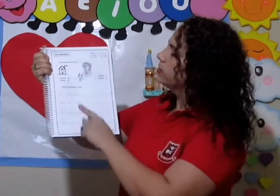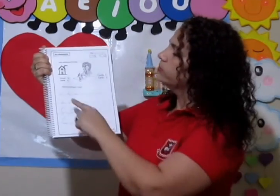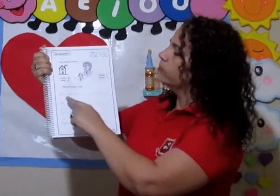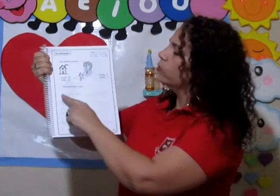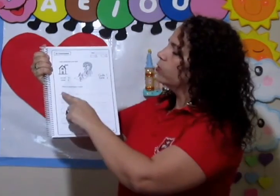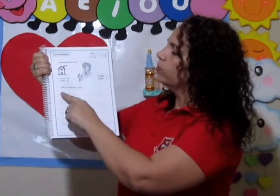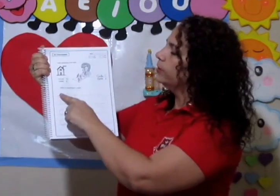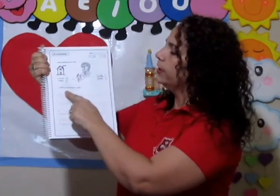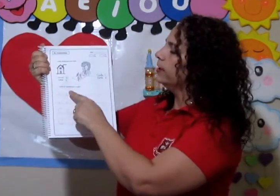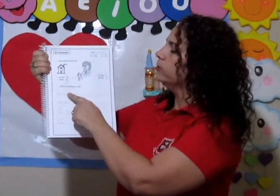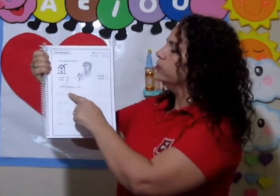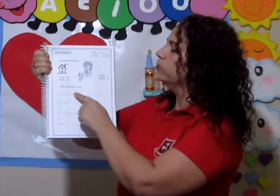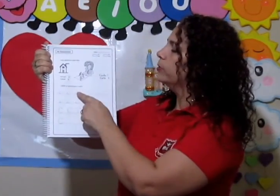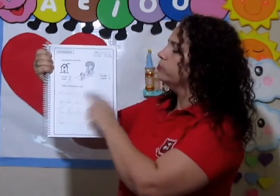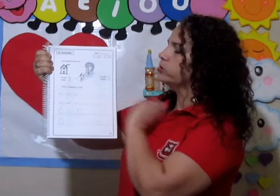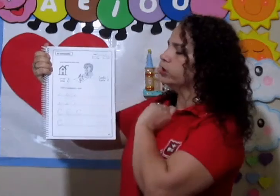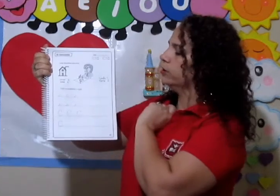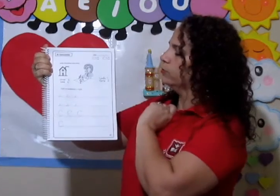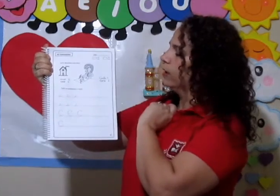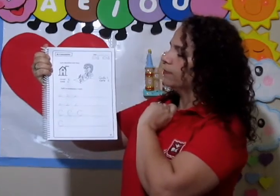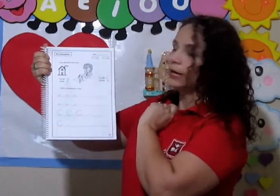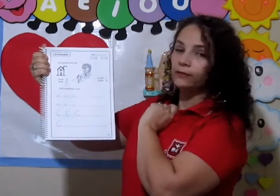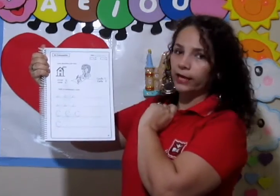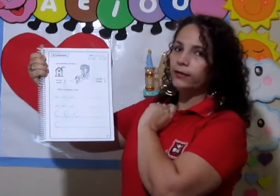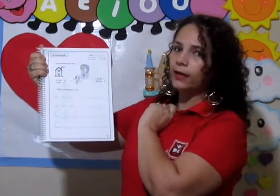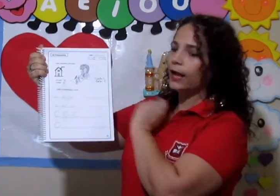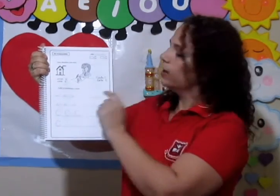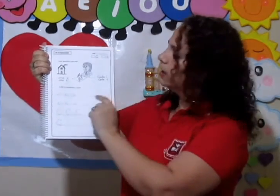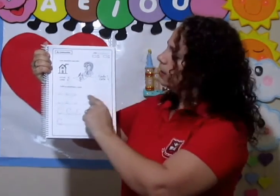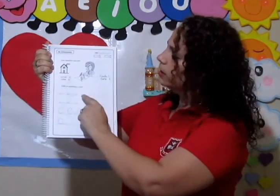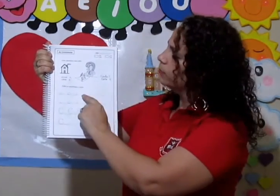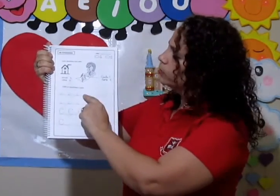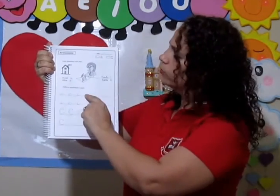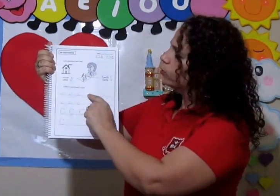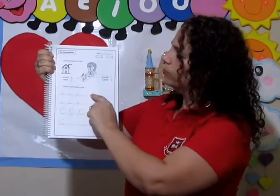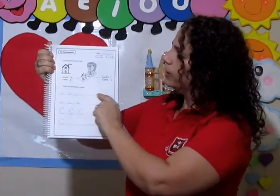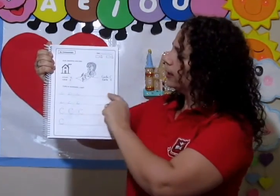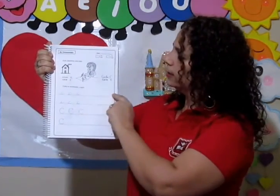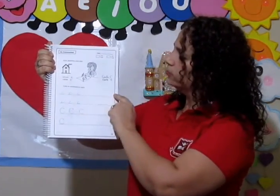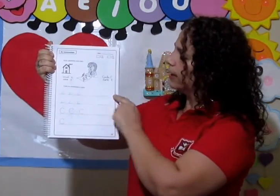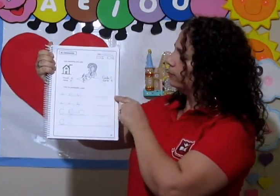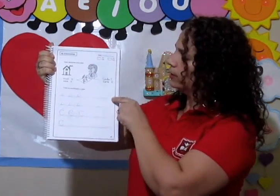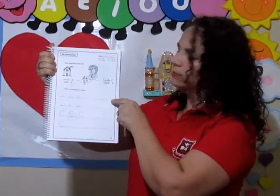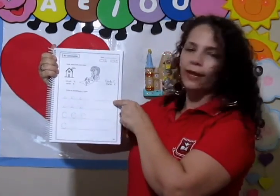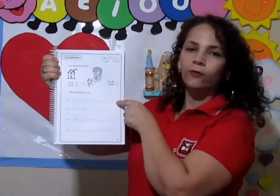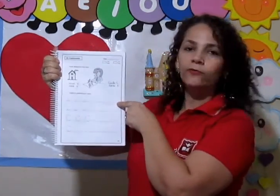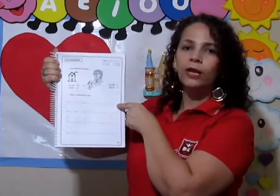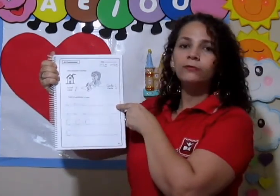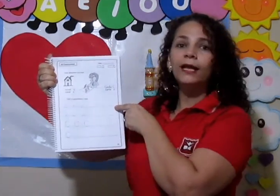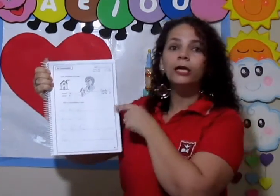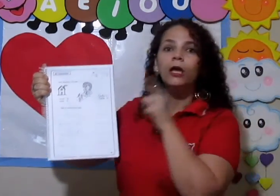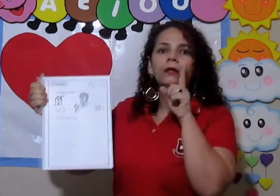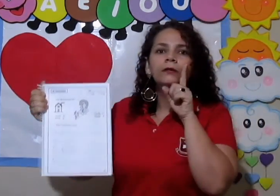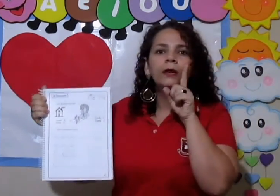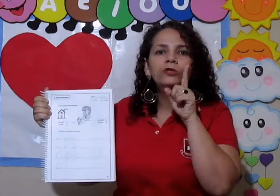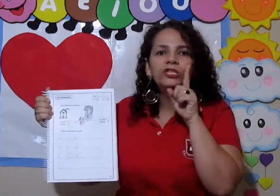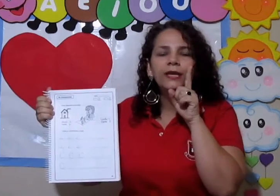vão cobrir no pontinho para treinar. E depois vão copiar aqui do lado, até o final da linha. Não esqueçam